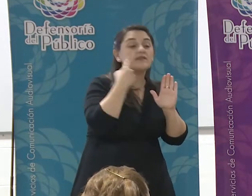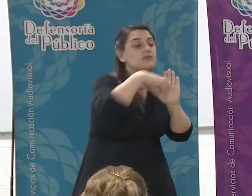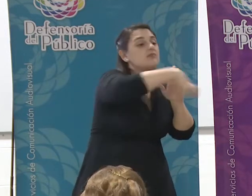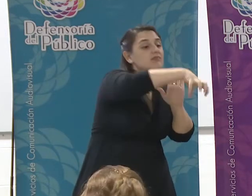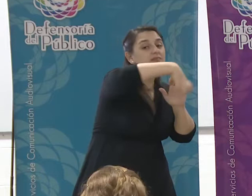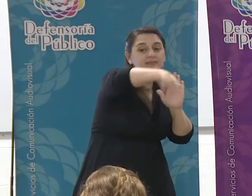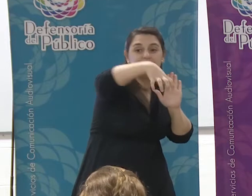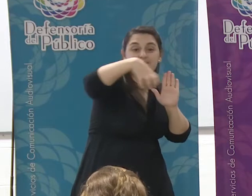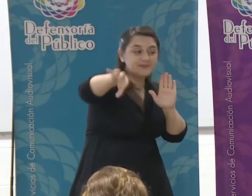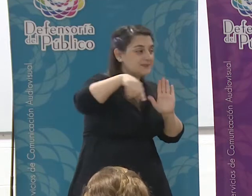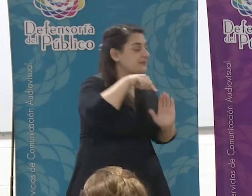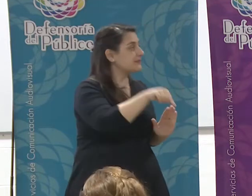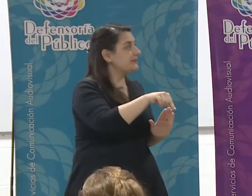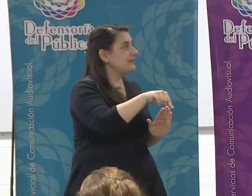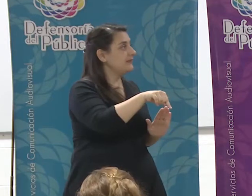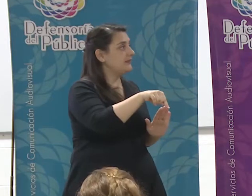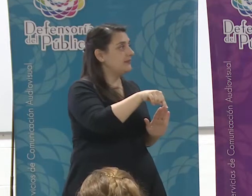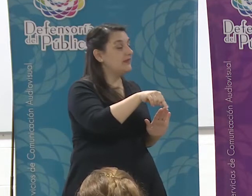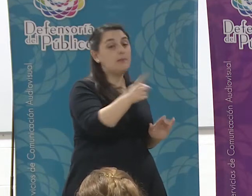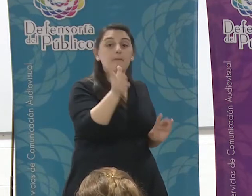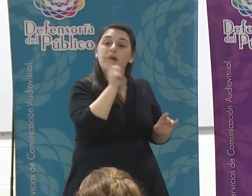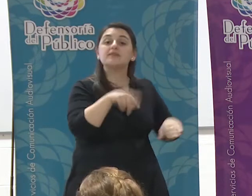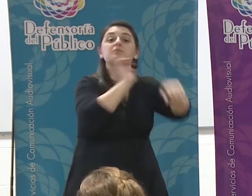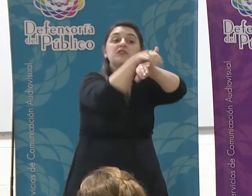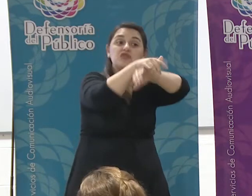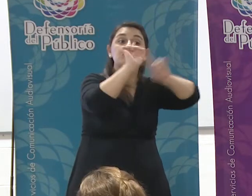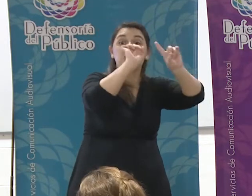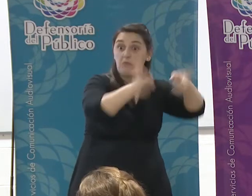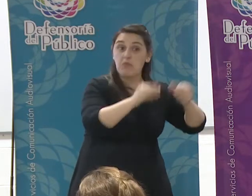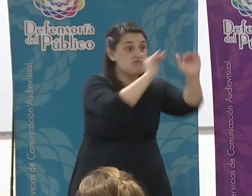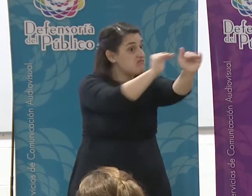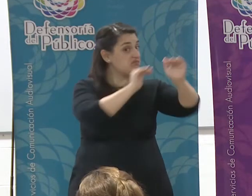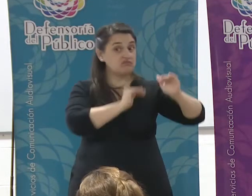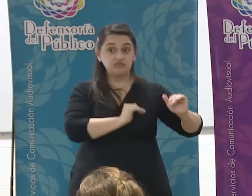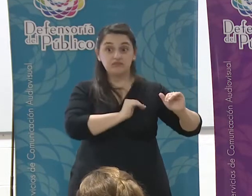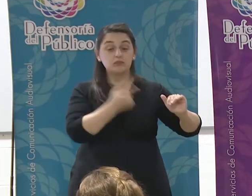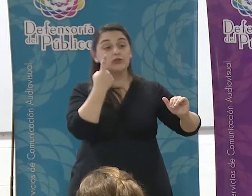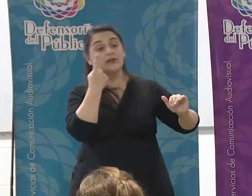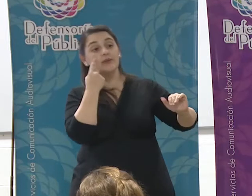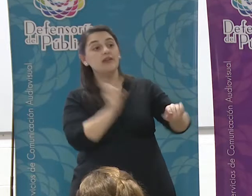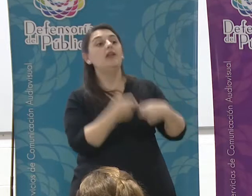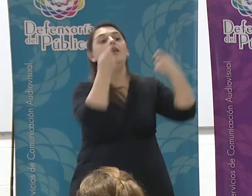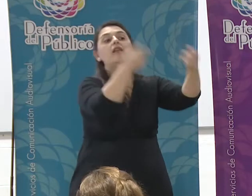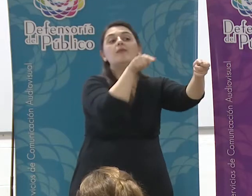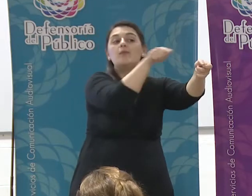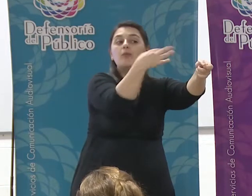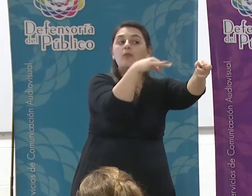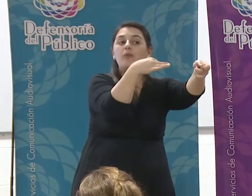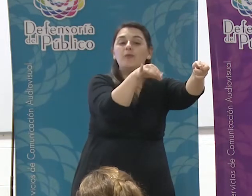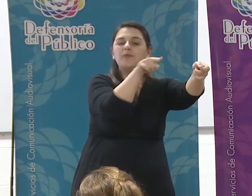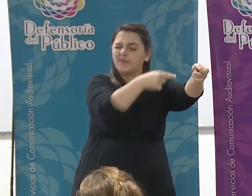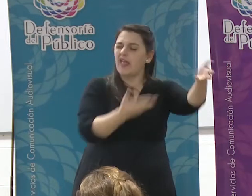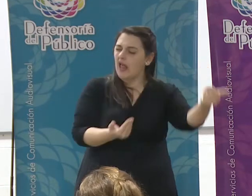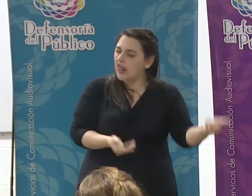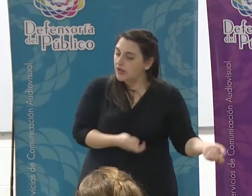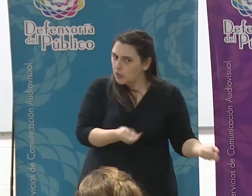dice acá un compañero de la ciudad de Misiones, de San Vicente, que parece que le lleva a las municipalidades para decirle, bueno, mira, esto te conviene,